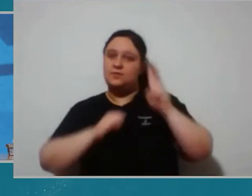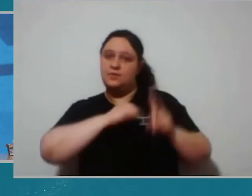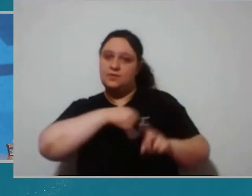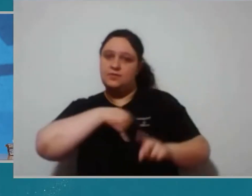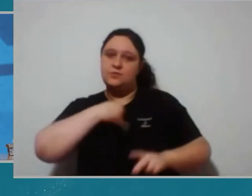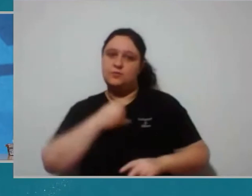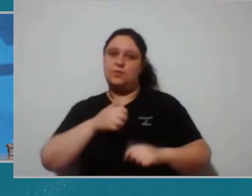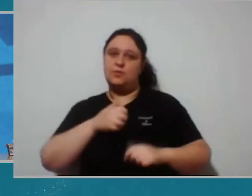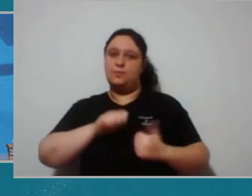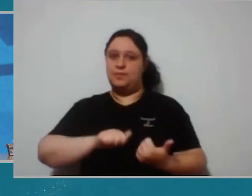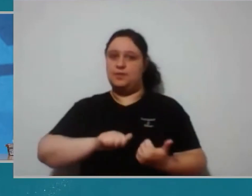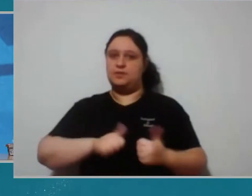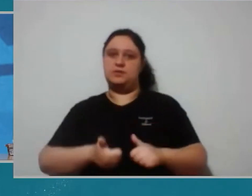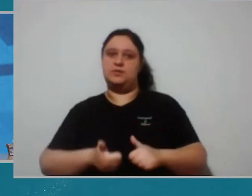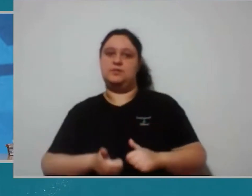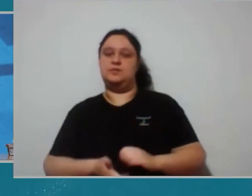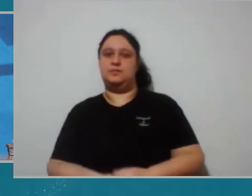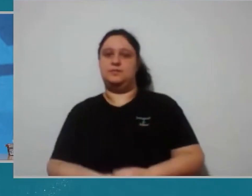Triste.